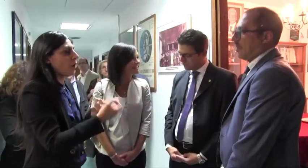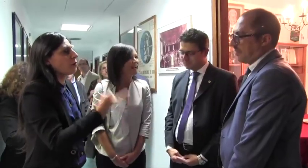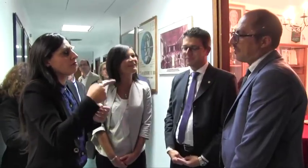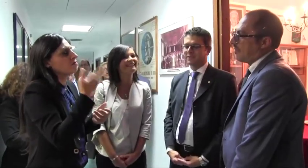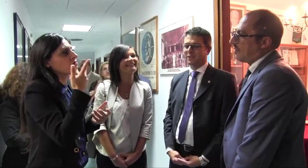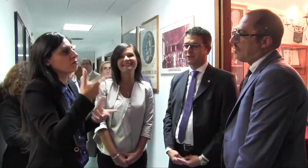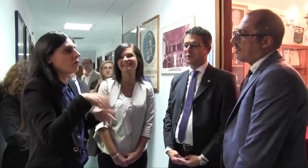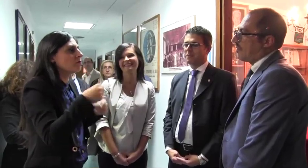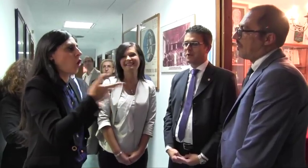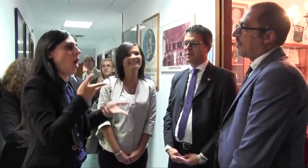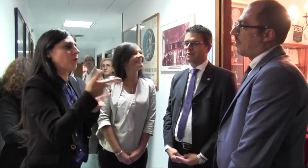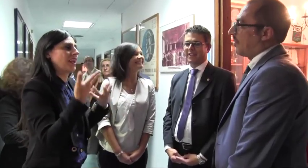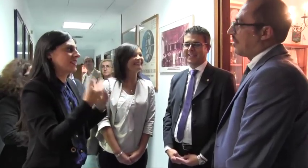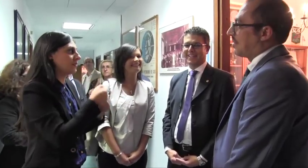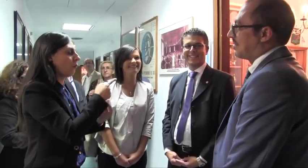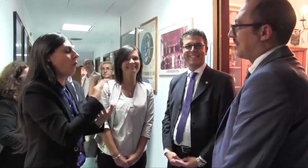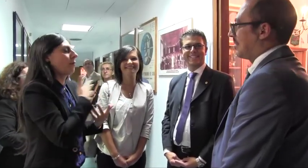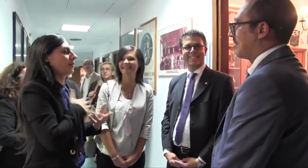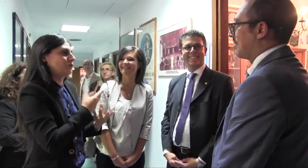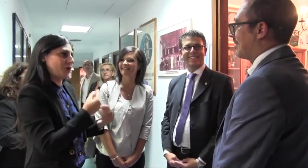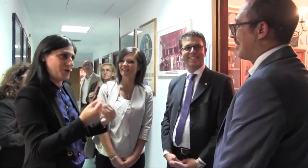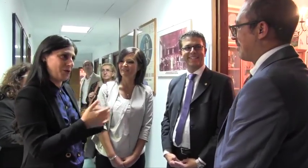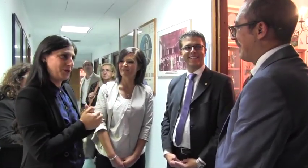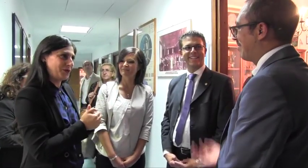collaborare insieme. Con vero piacere.